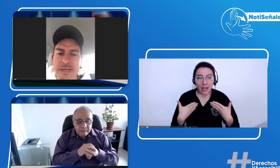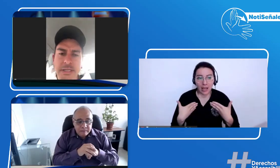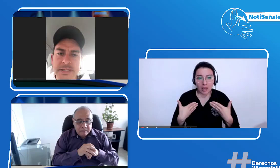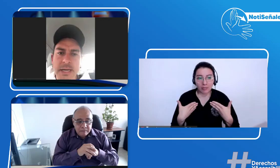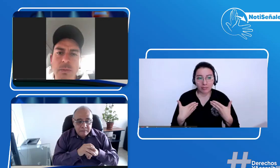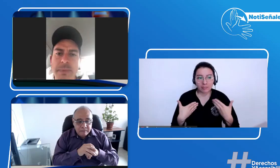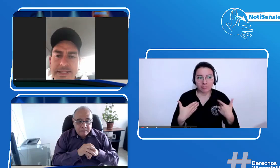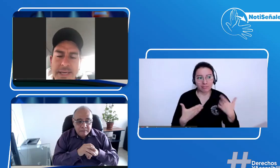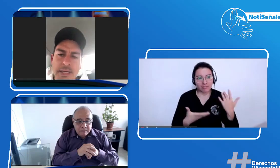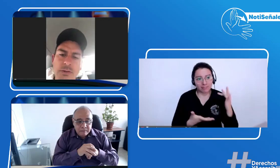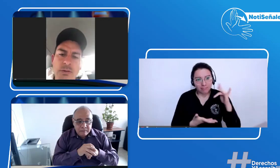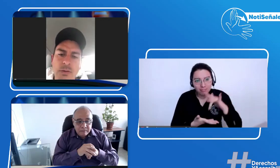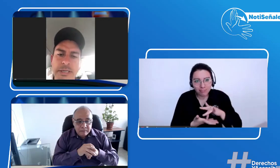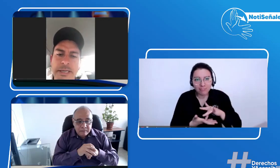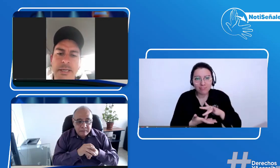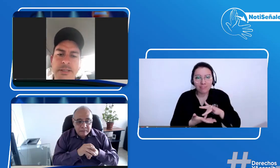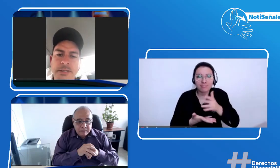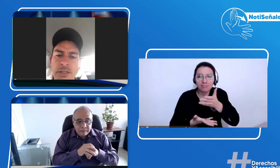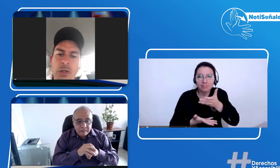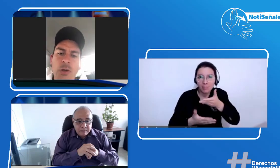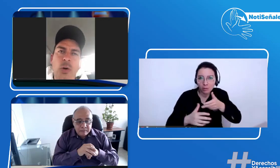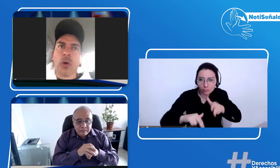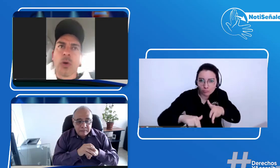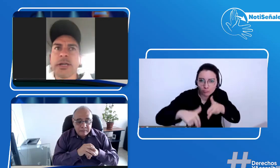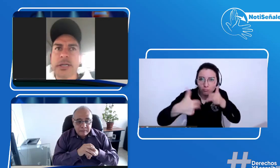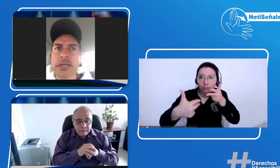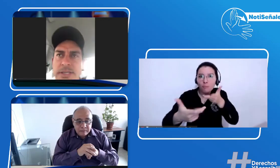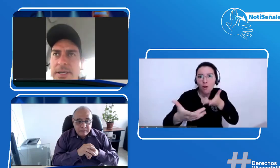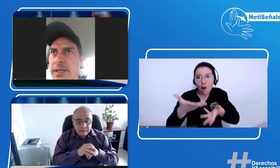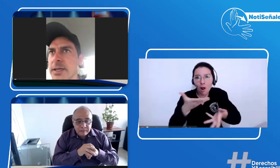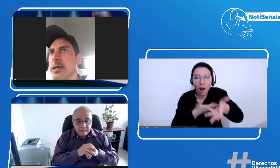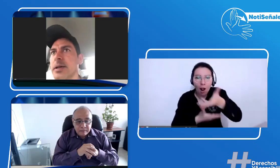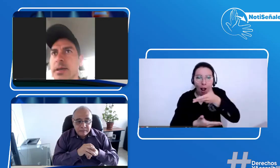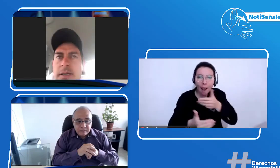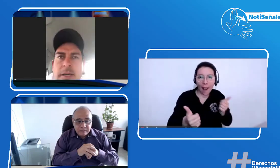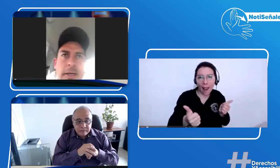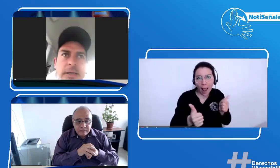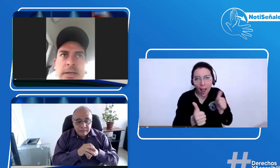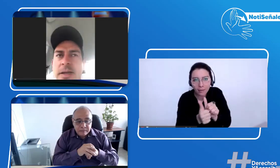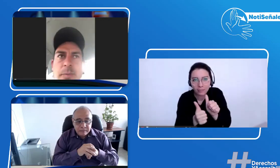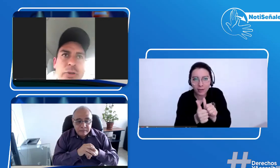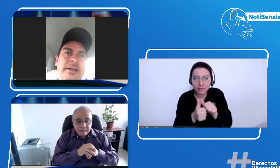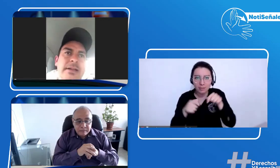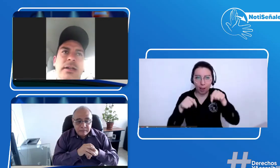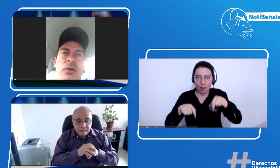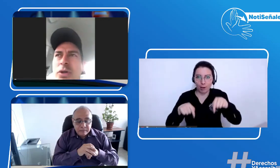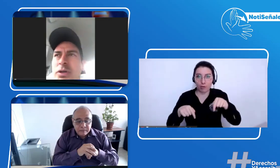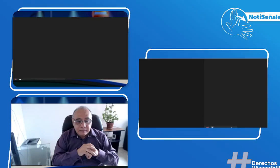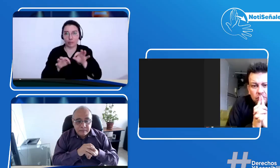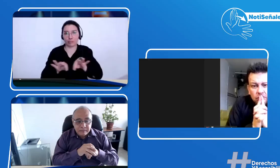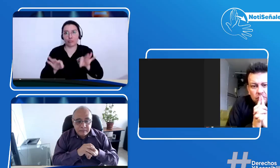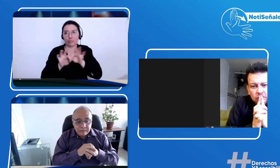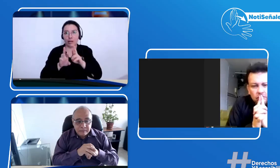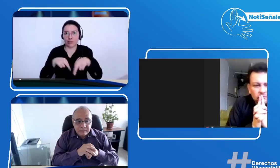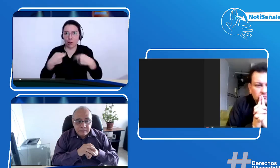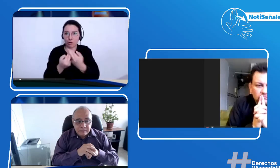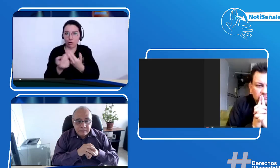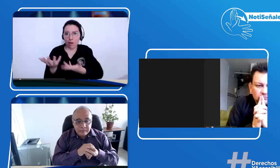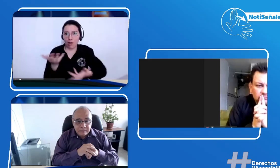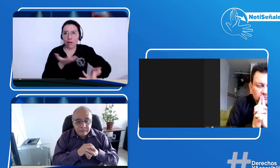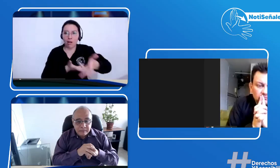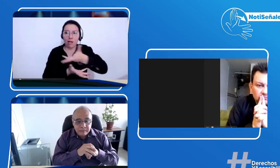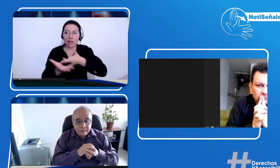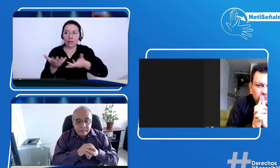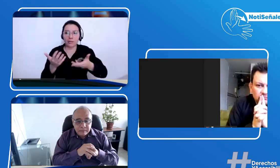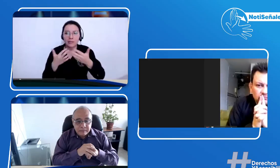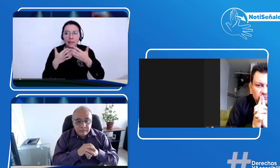placentero para mí estar acompañándoles hoy en esta importante reunión. Realmente